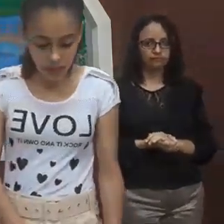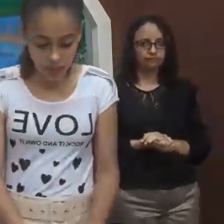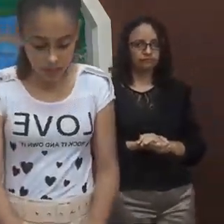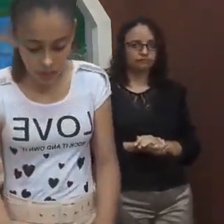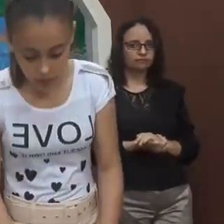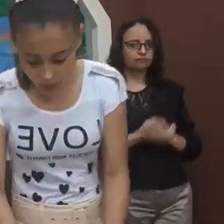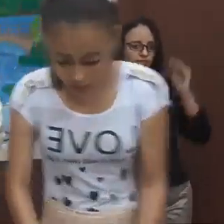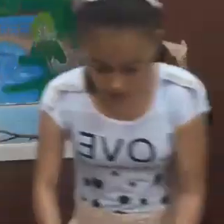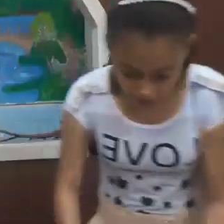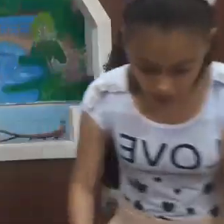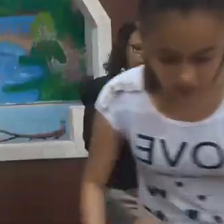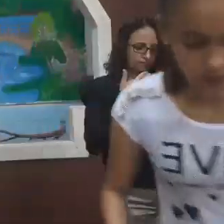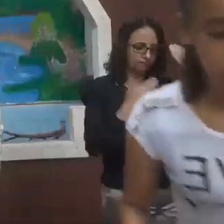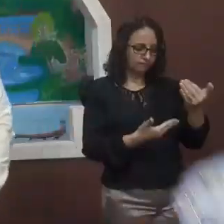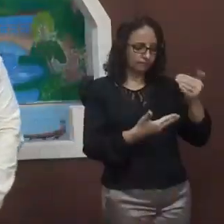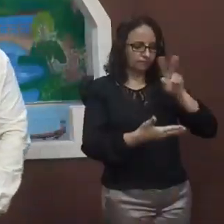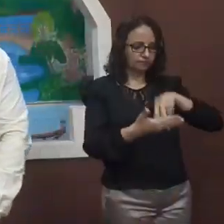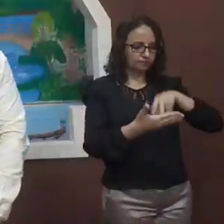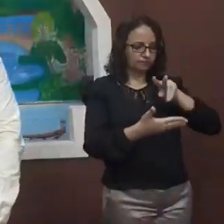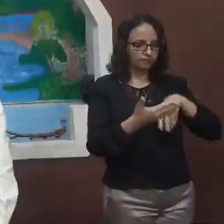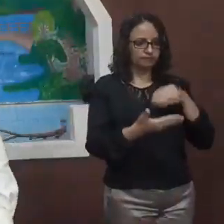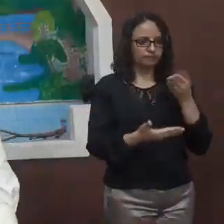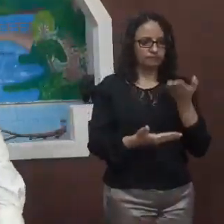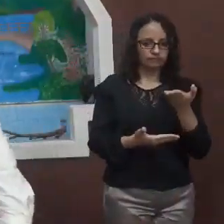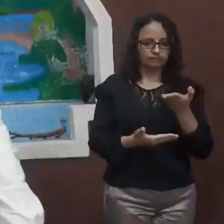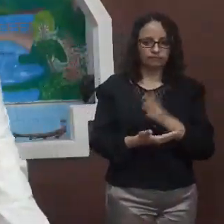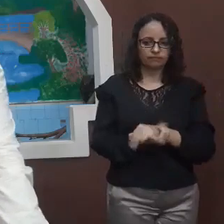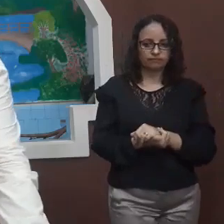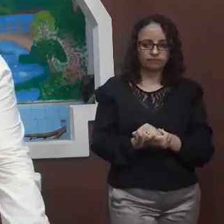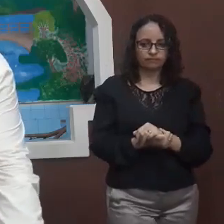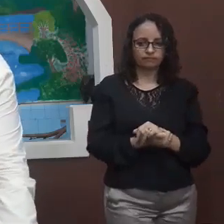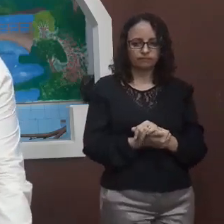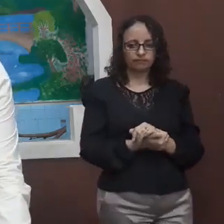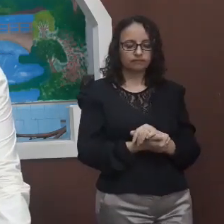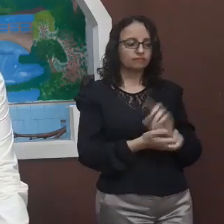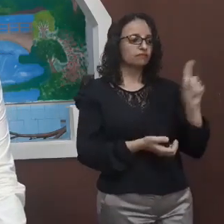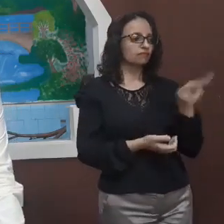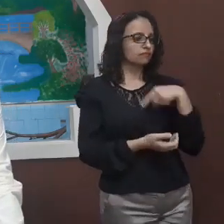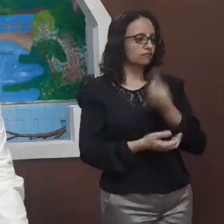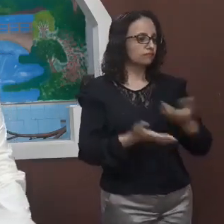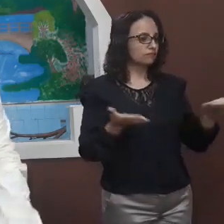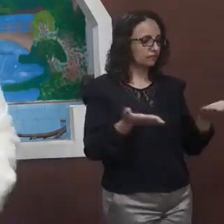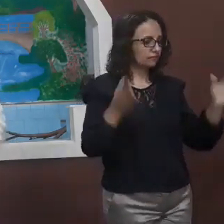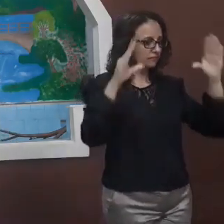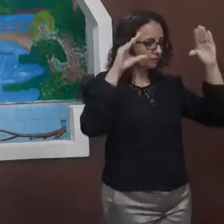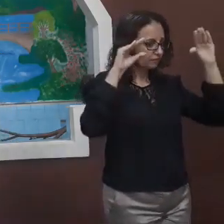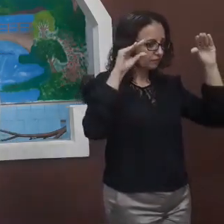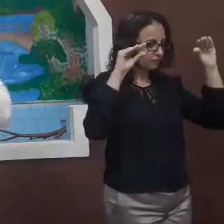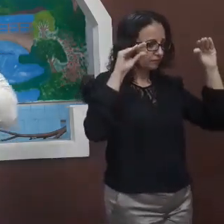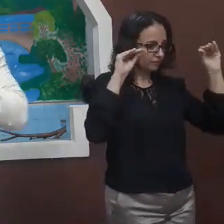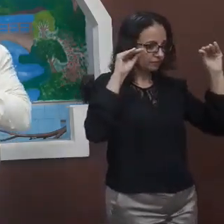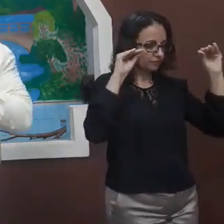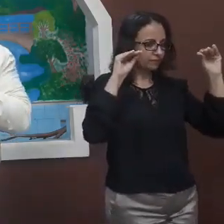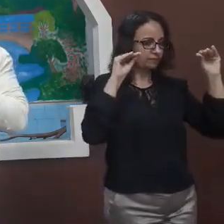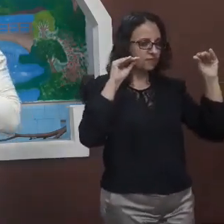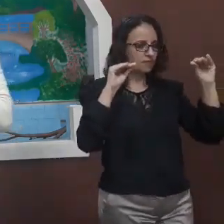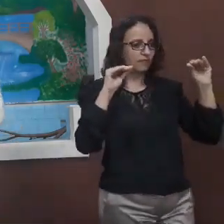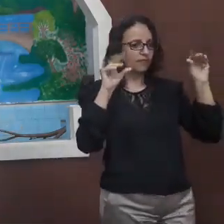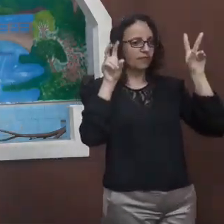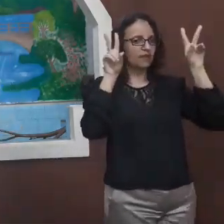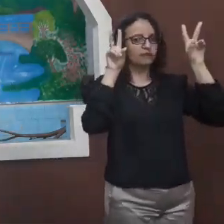Obrigado, Monique. Irmãos, nós estaremos nesta noite falando